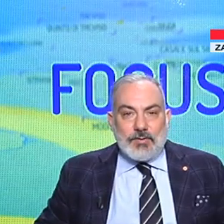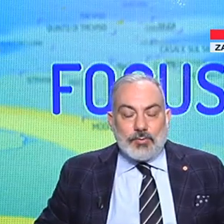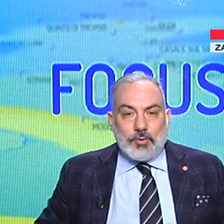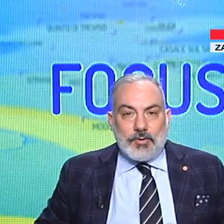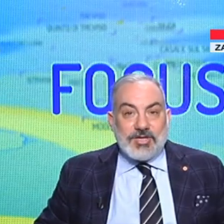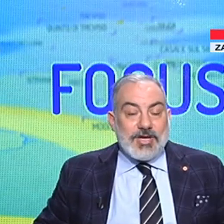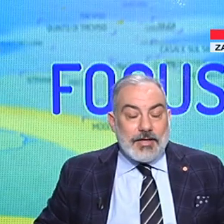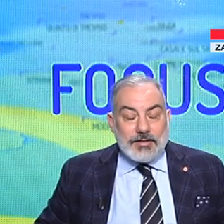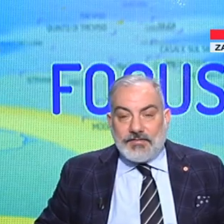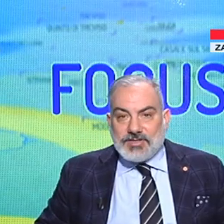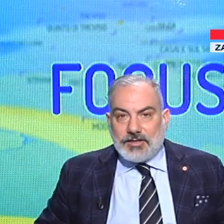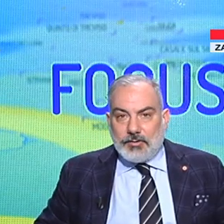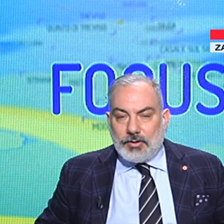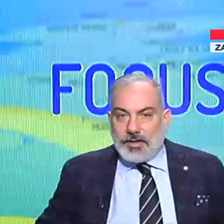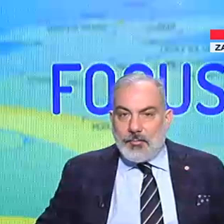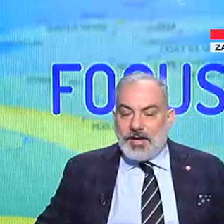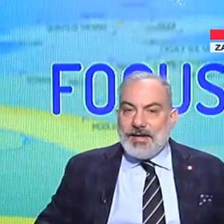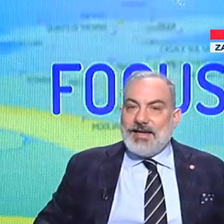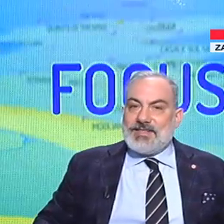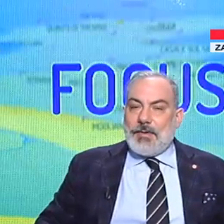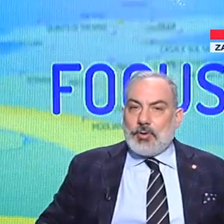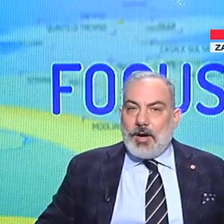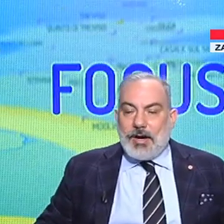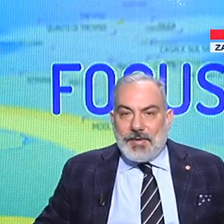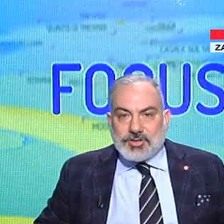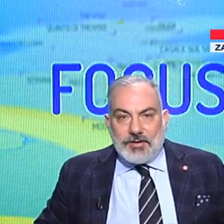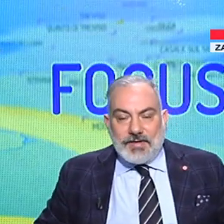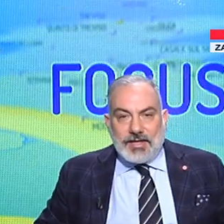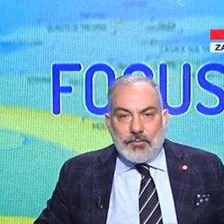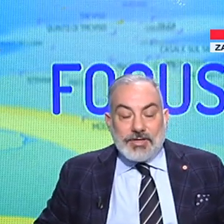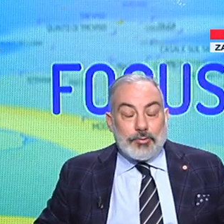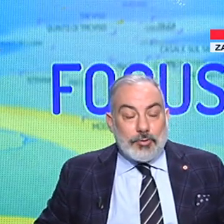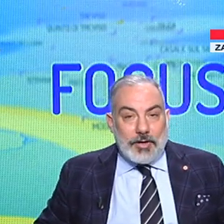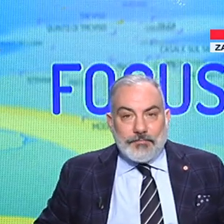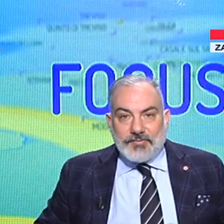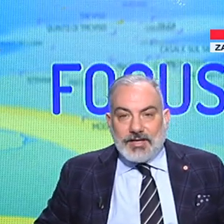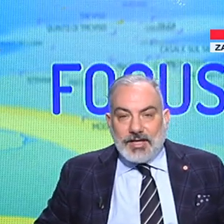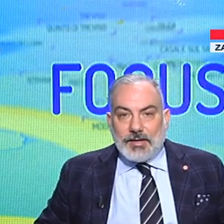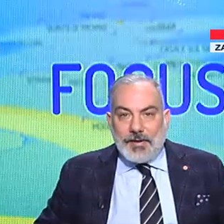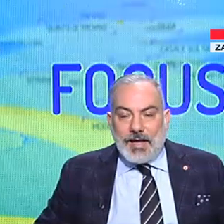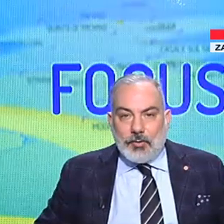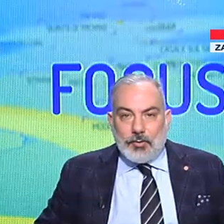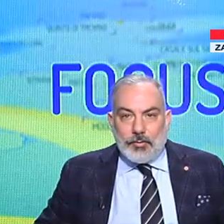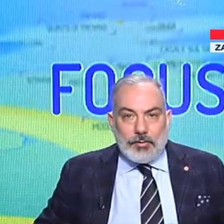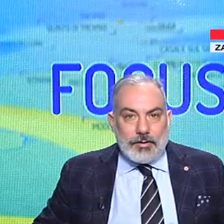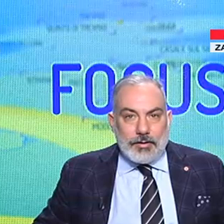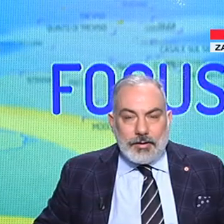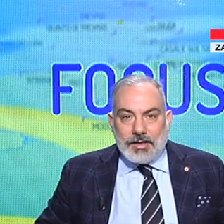incidente avvenuto nei cieli del Vicentino. Ricordiamo che sabato ha perso la vita un istruttore di